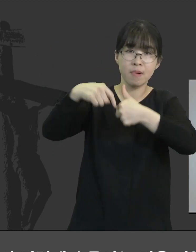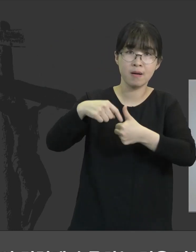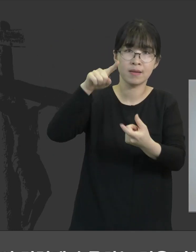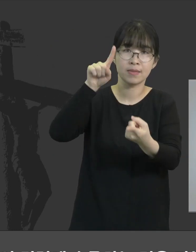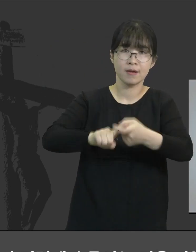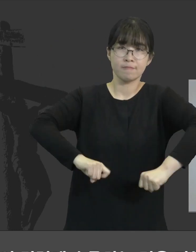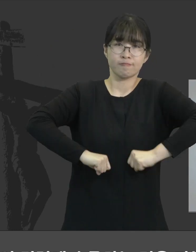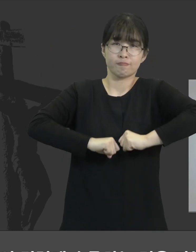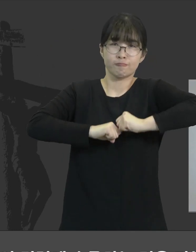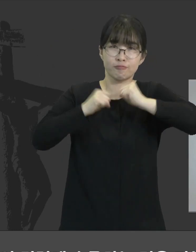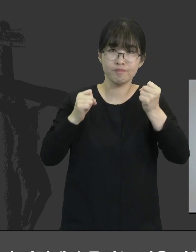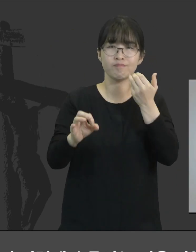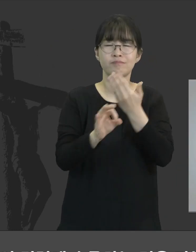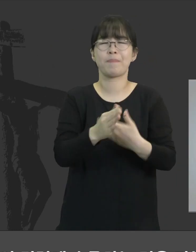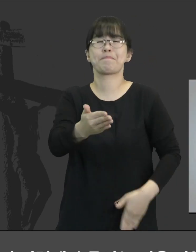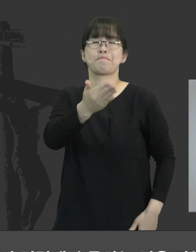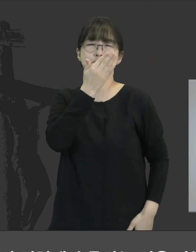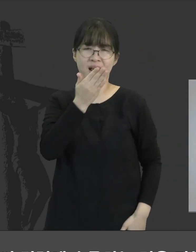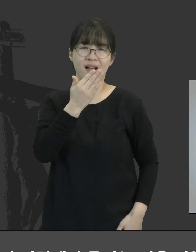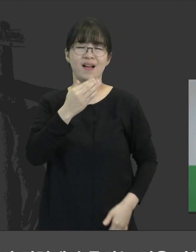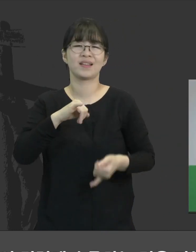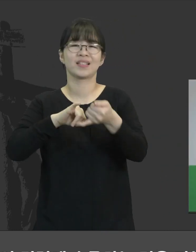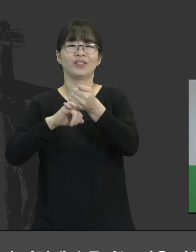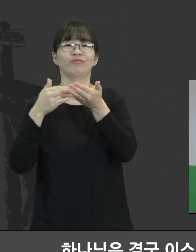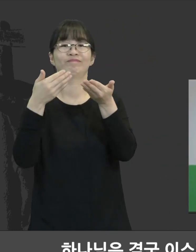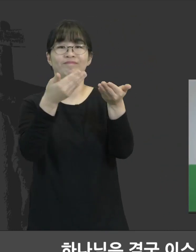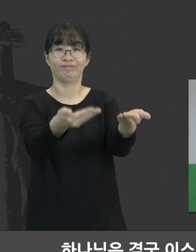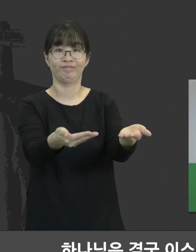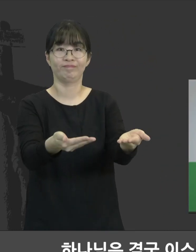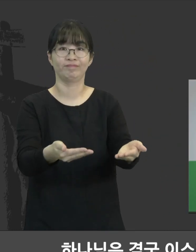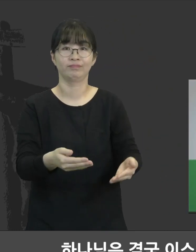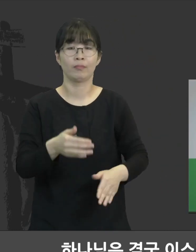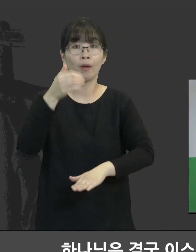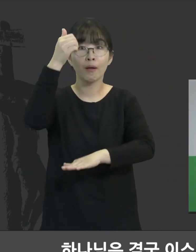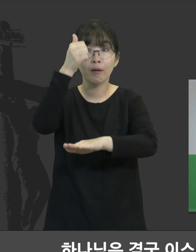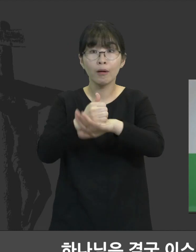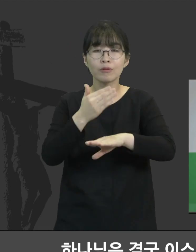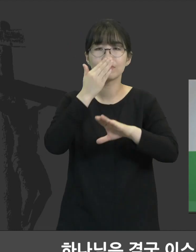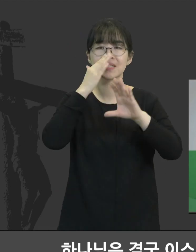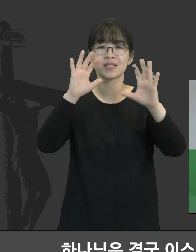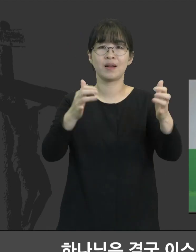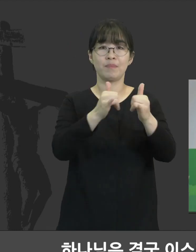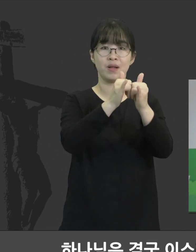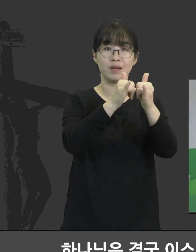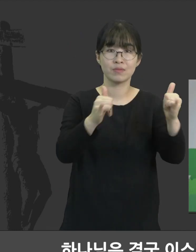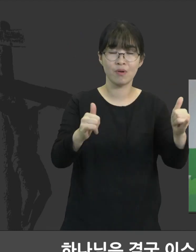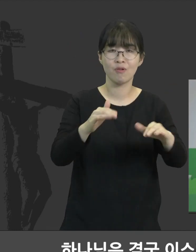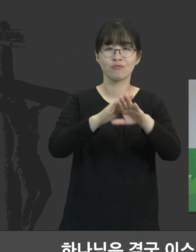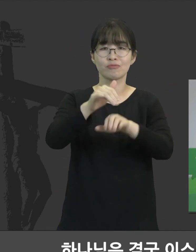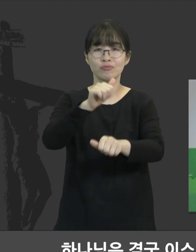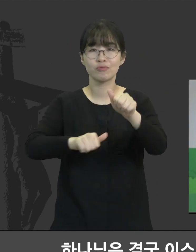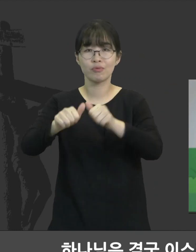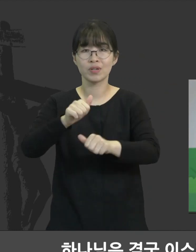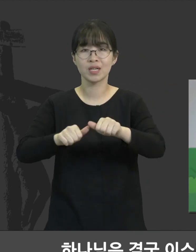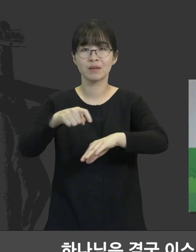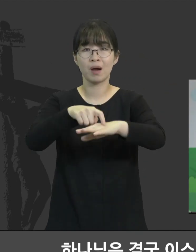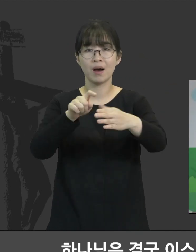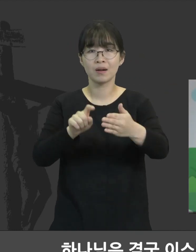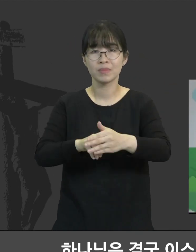가능하게 하겠다고 약속하십니다. 하나님은 결국 이스라엘 백성들과 그 후손들의 마음에 구원을 주시는